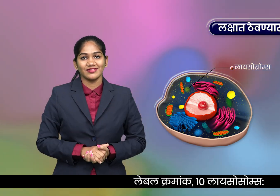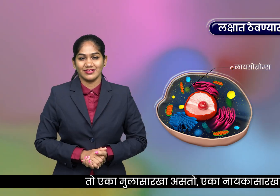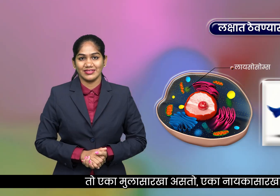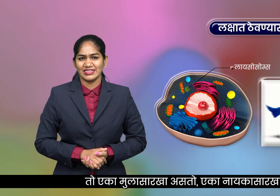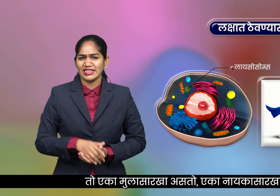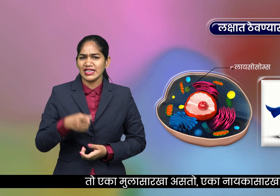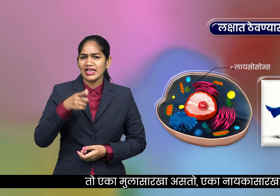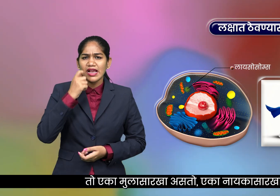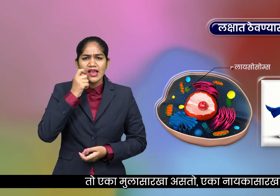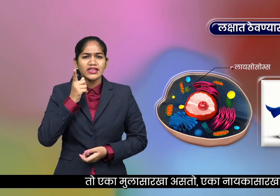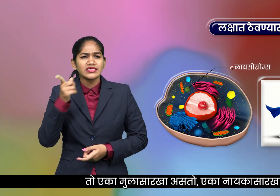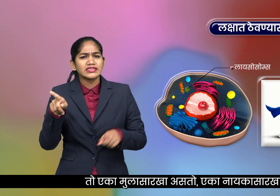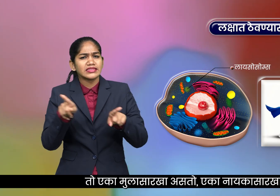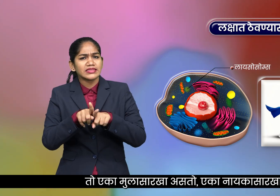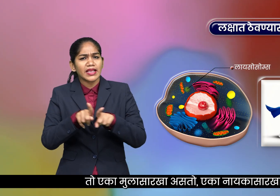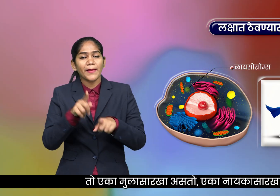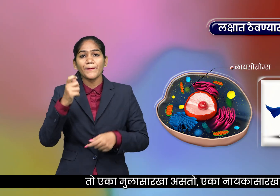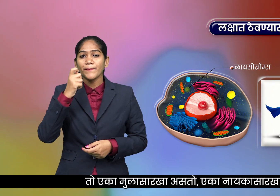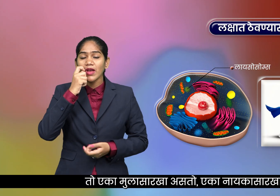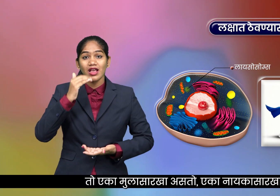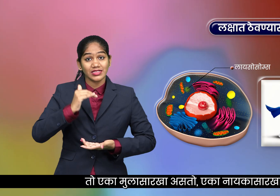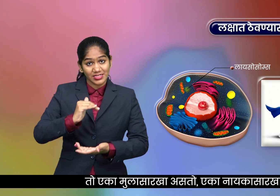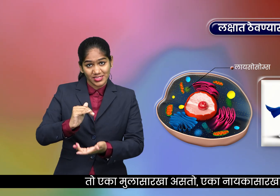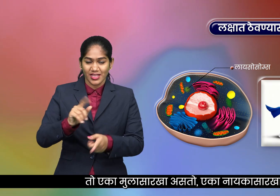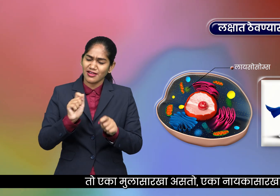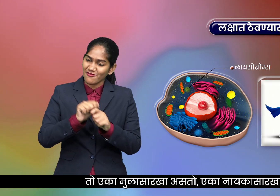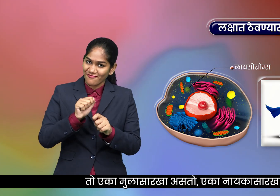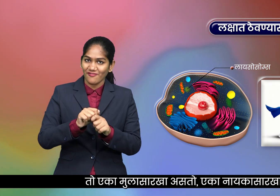तो एका मुलासारखा असतो, एका नायकासारखा असतो.